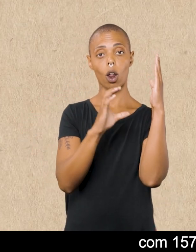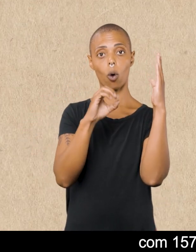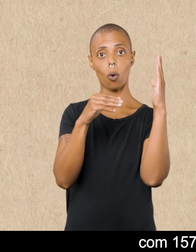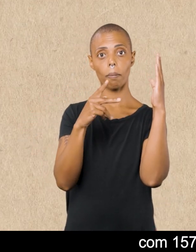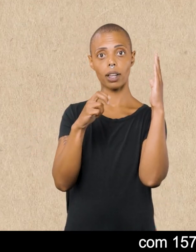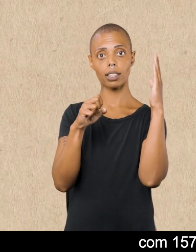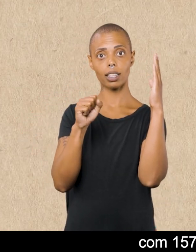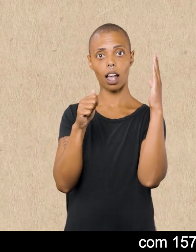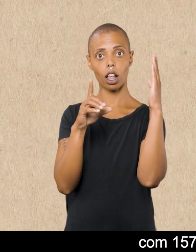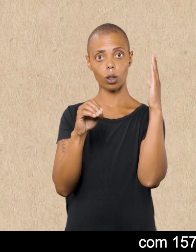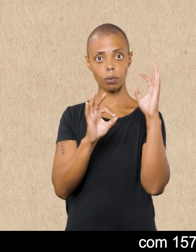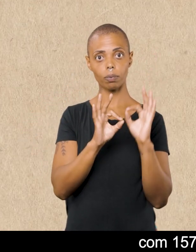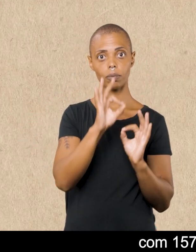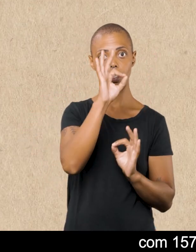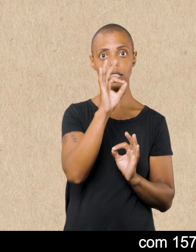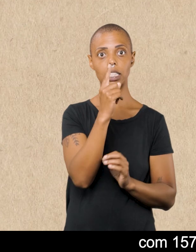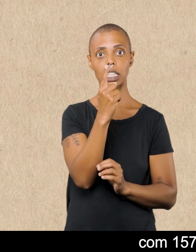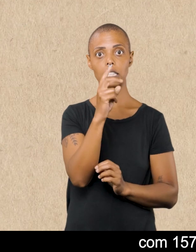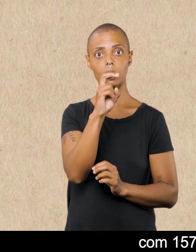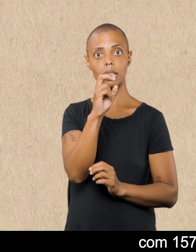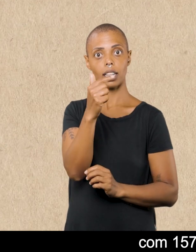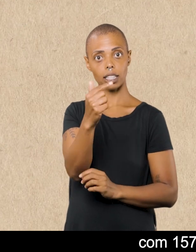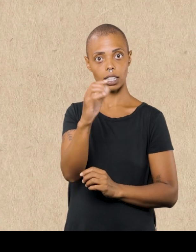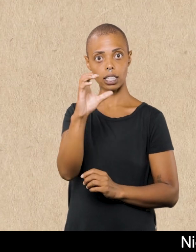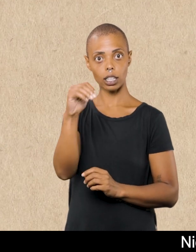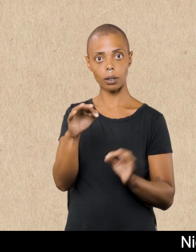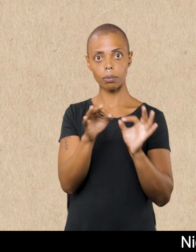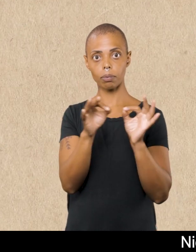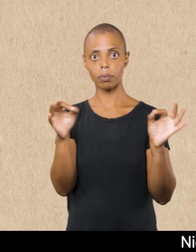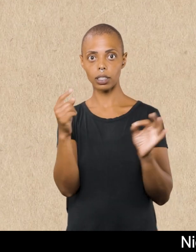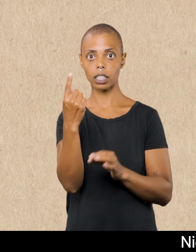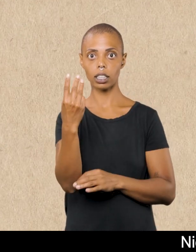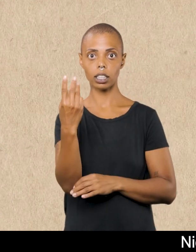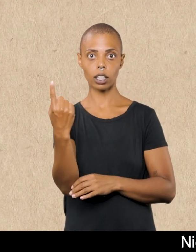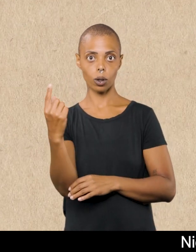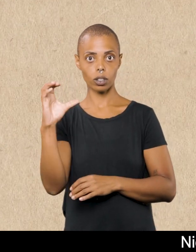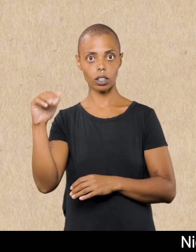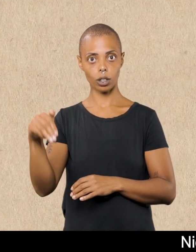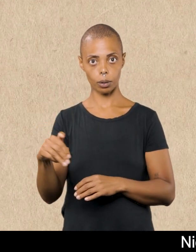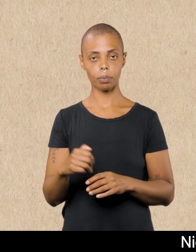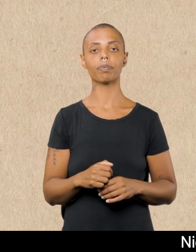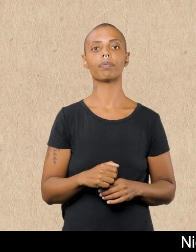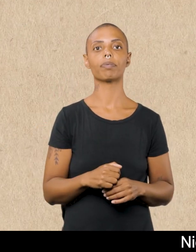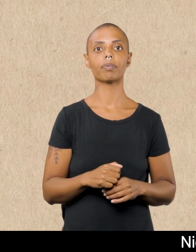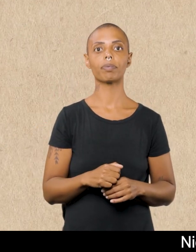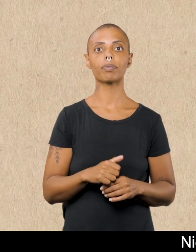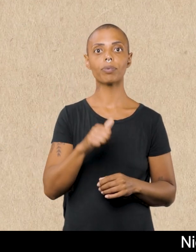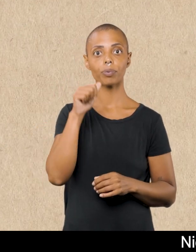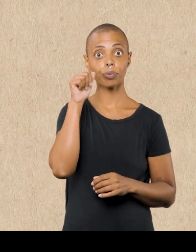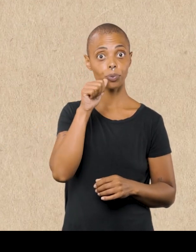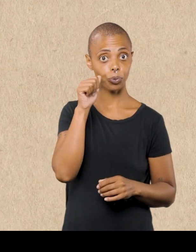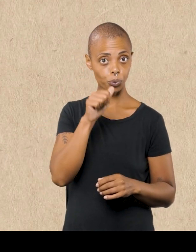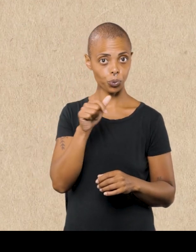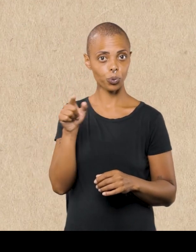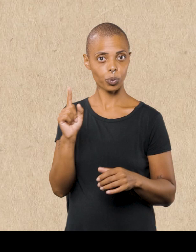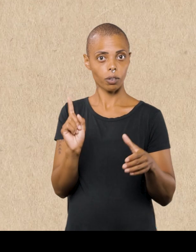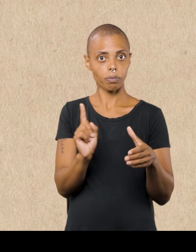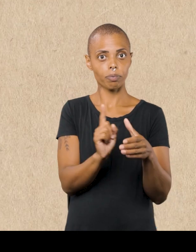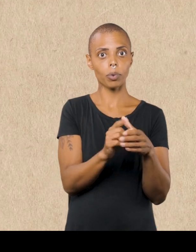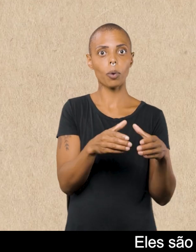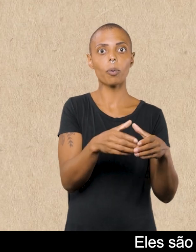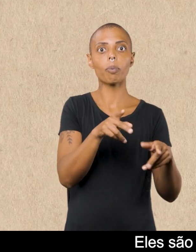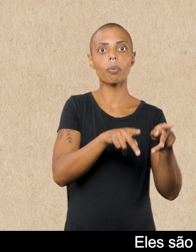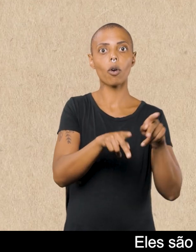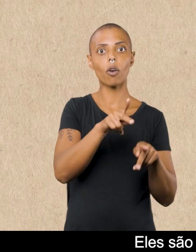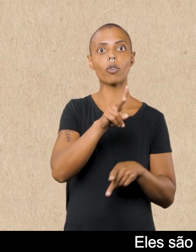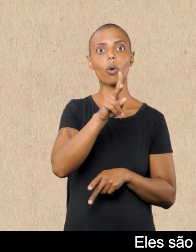madeira compensada, com 157 cm de altura por 131 cm de largura. Nicholson faz